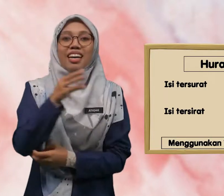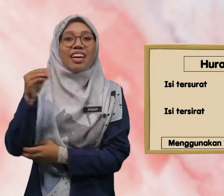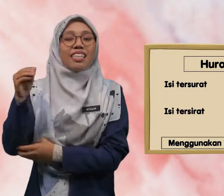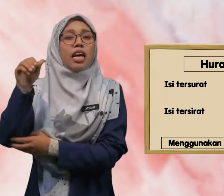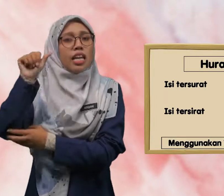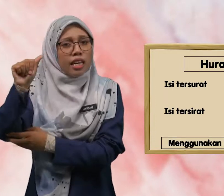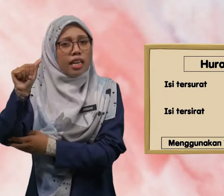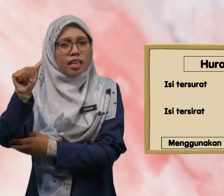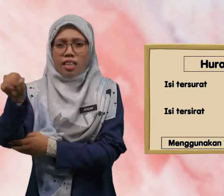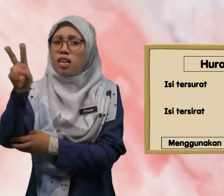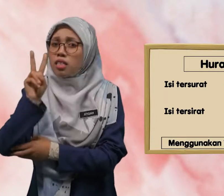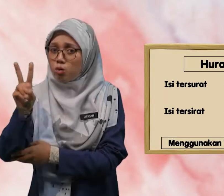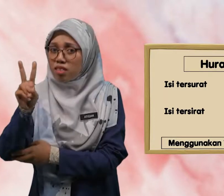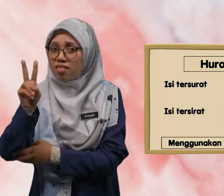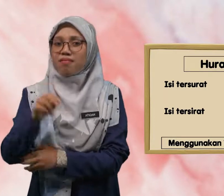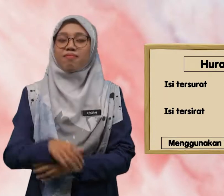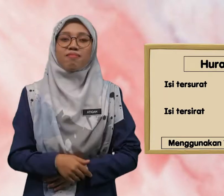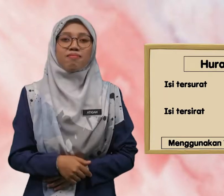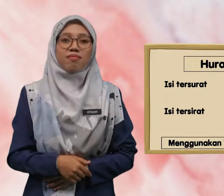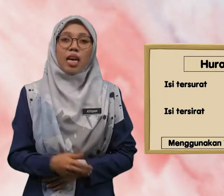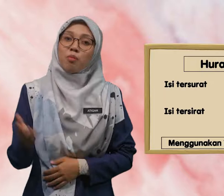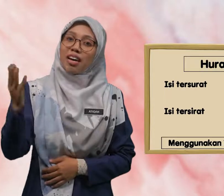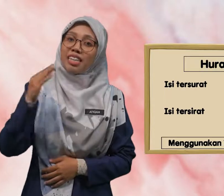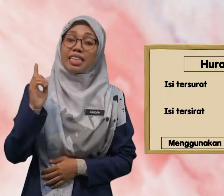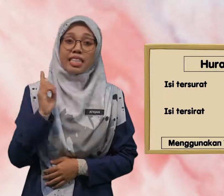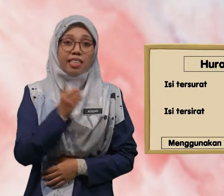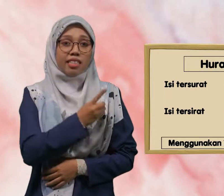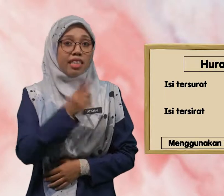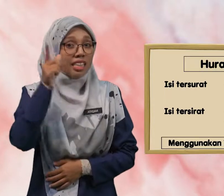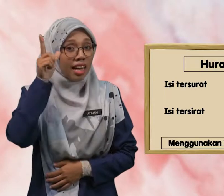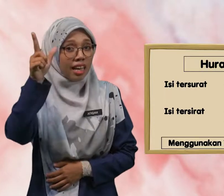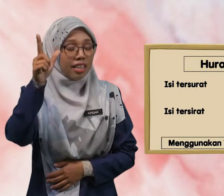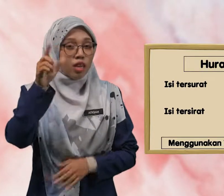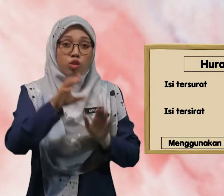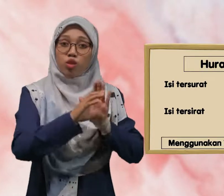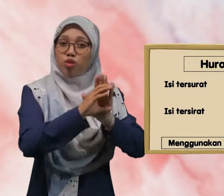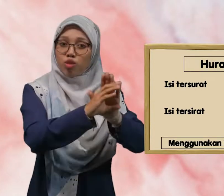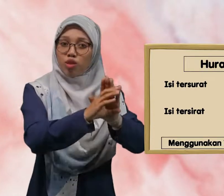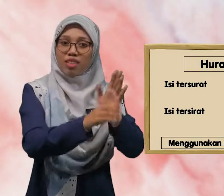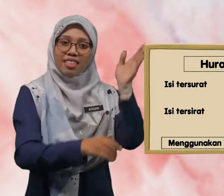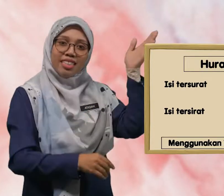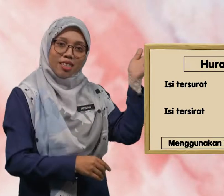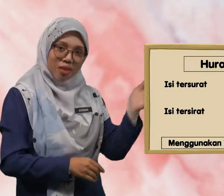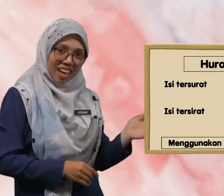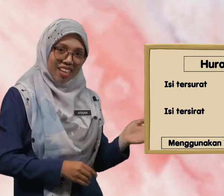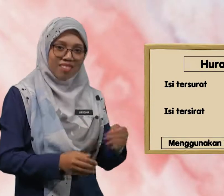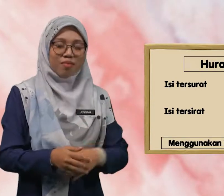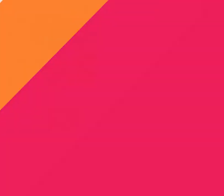s&i yang kedua Hai Mari kita lihat contoh di sebelah